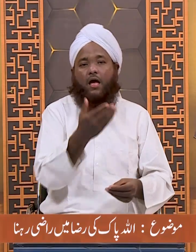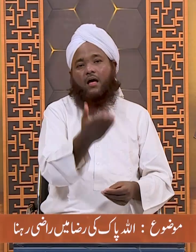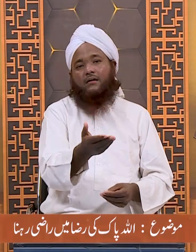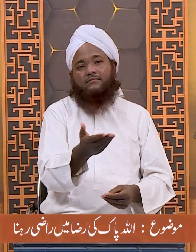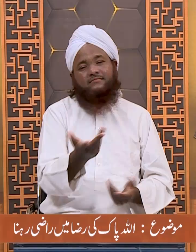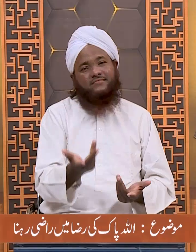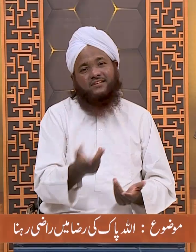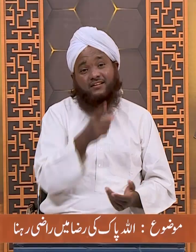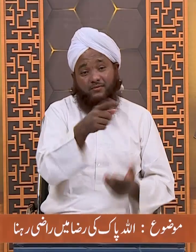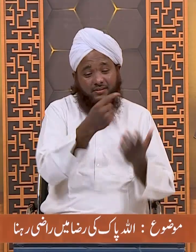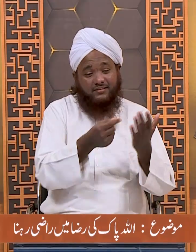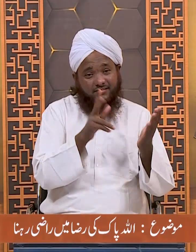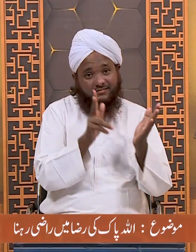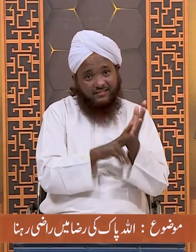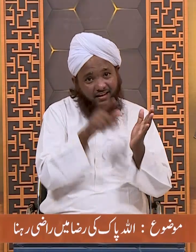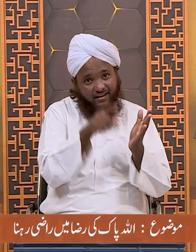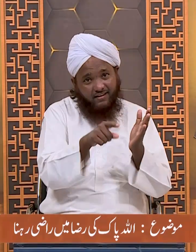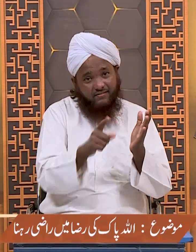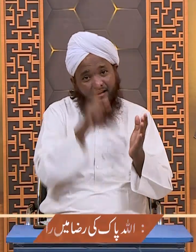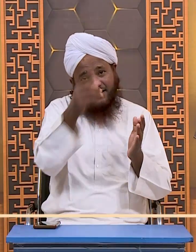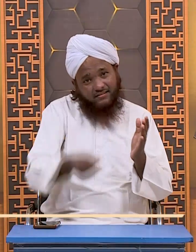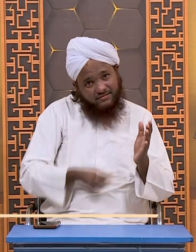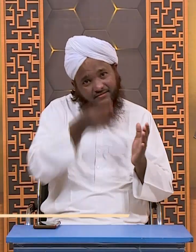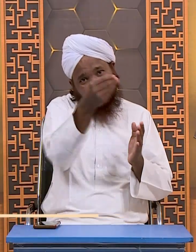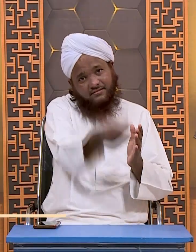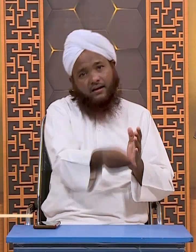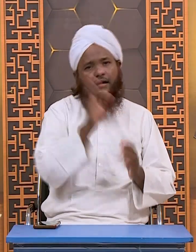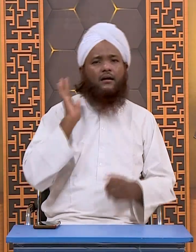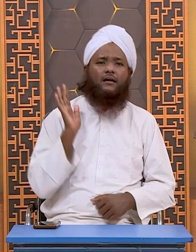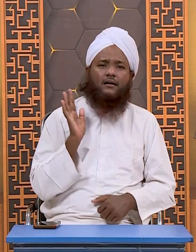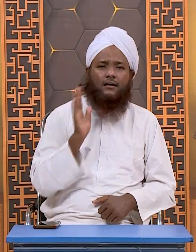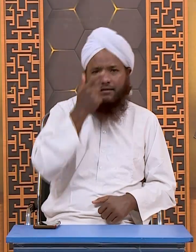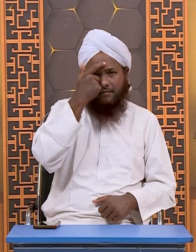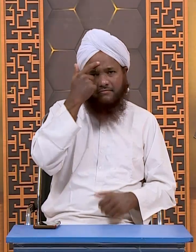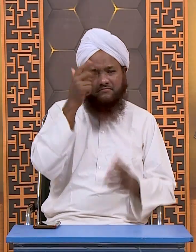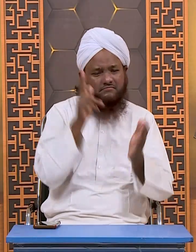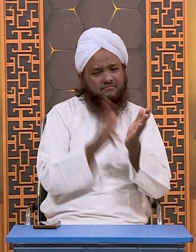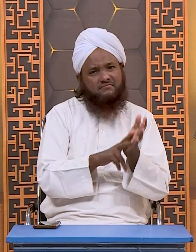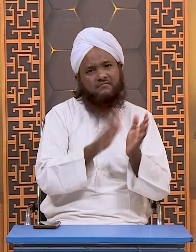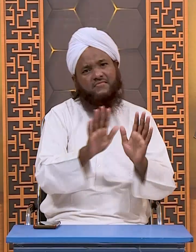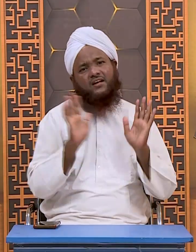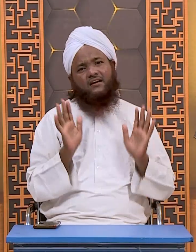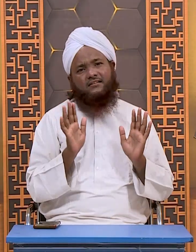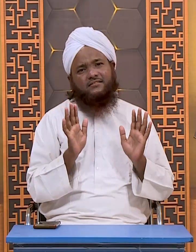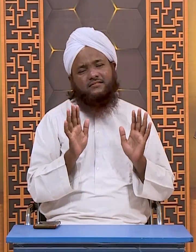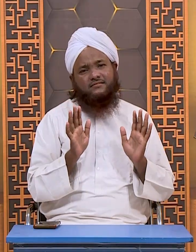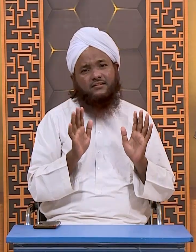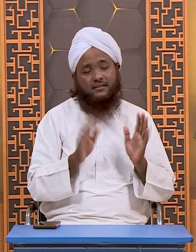وہی پیارے پیارے اسلامی بھائیوں جو اللہ پاک نے ہمارے مقدر میں کیا ہے، جو اللہ پاک نے ہمارے مقدر میں لکھ دیا ہے